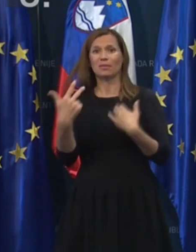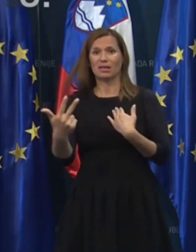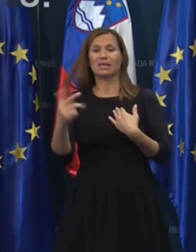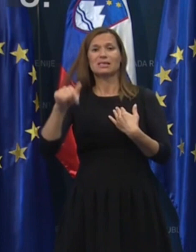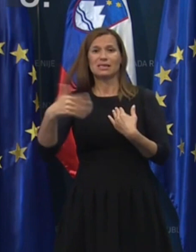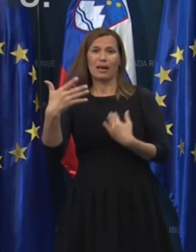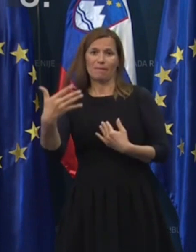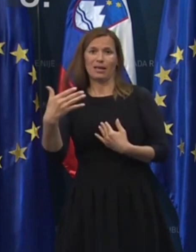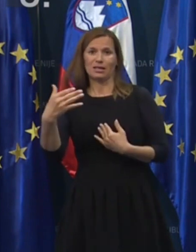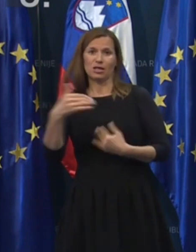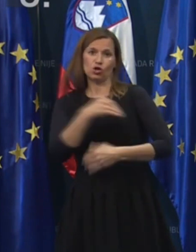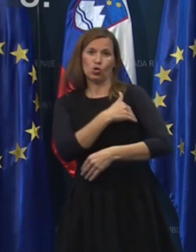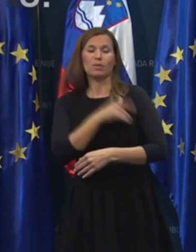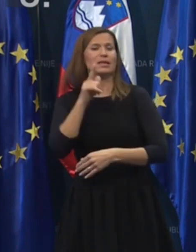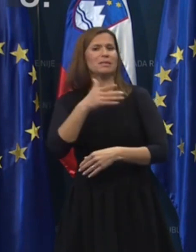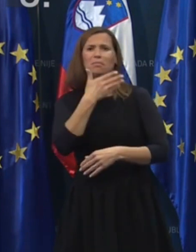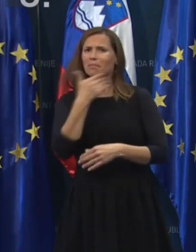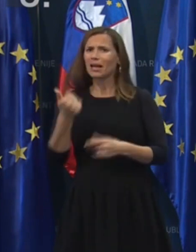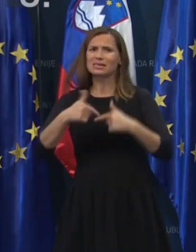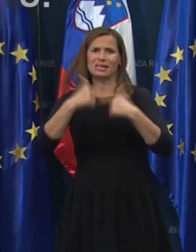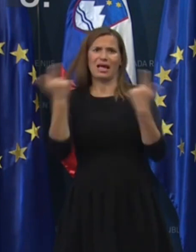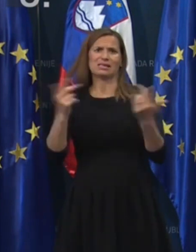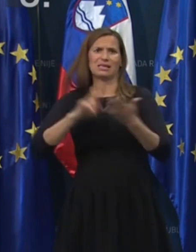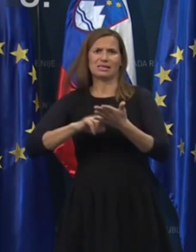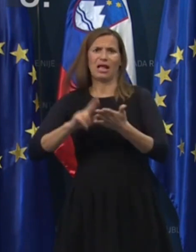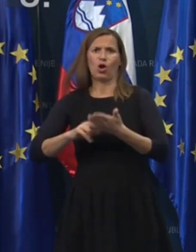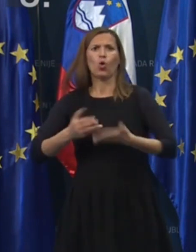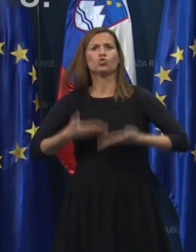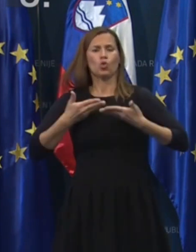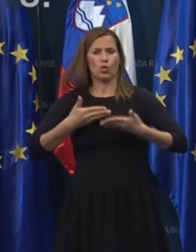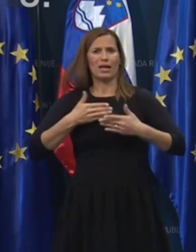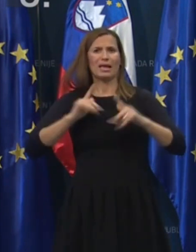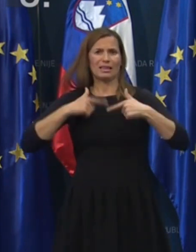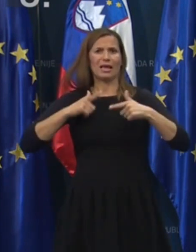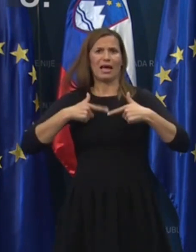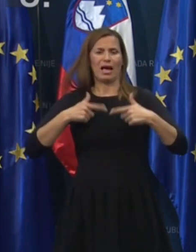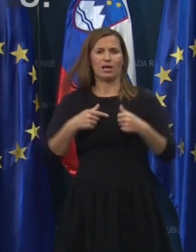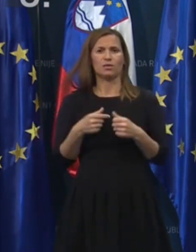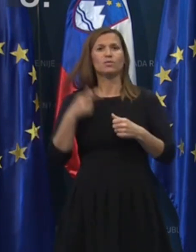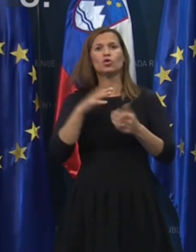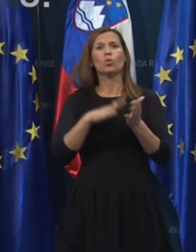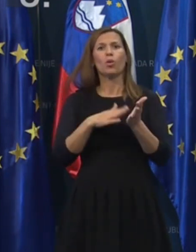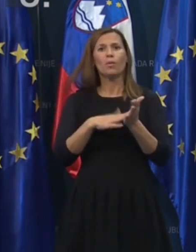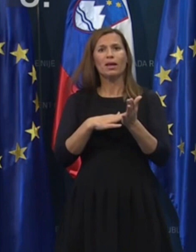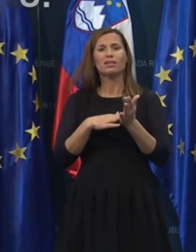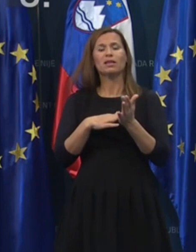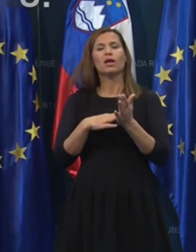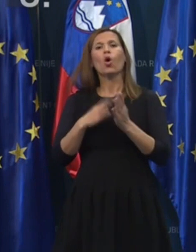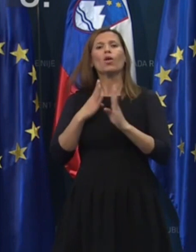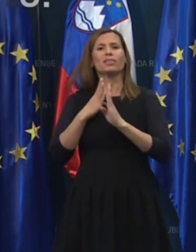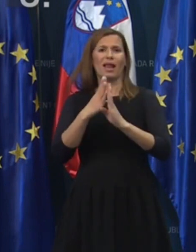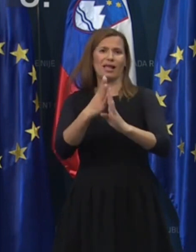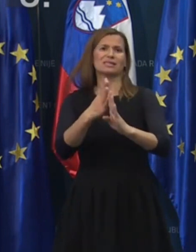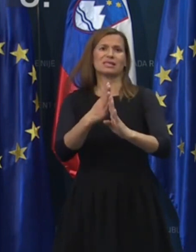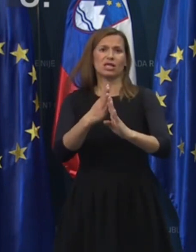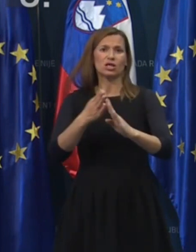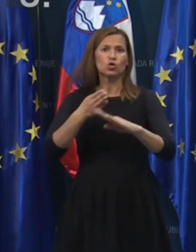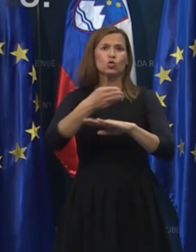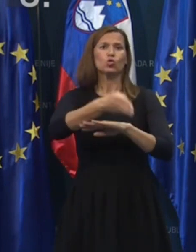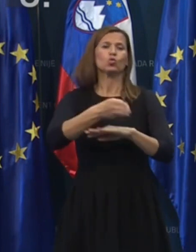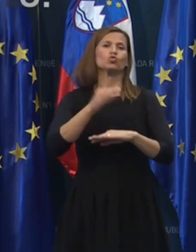brez jasnih znakov okužbe zgornjih dihal. Govorimo o konvojih, o tranzitu čez Republiko